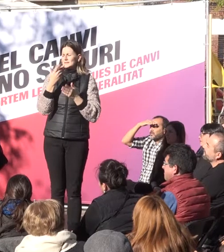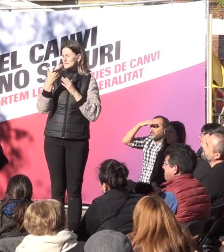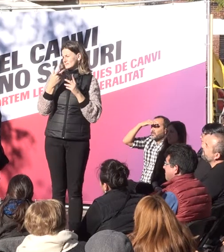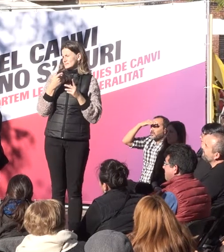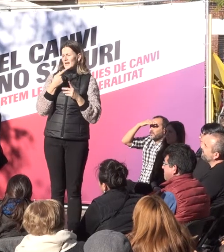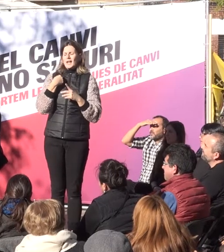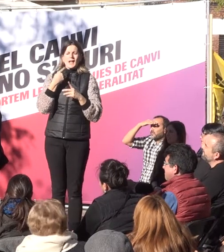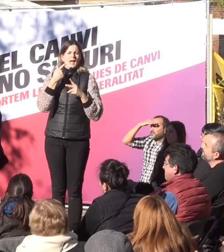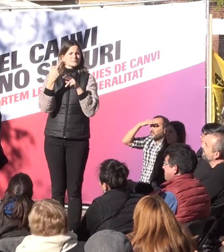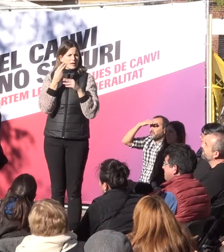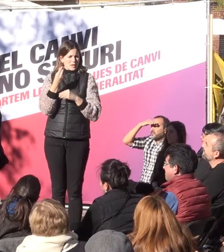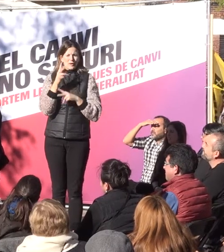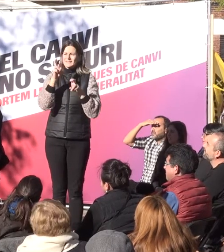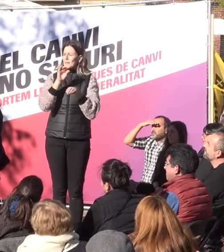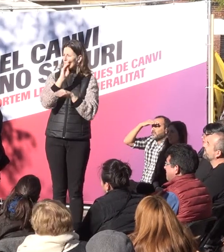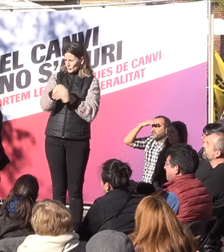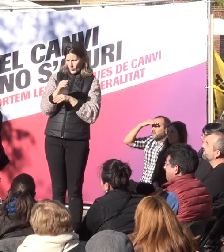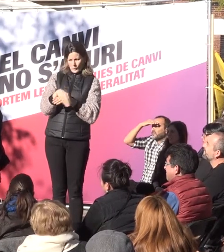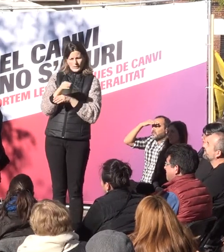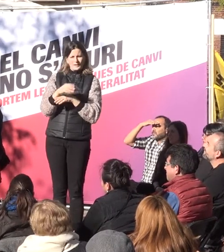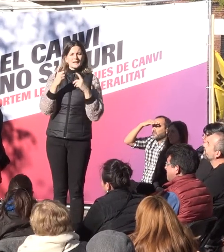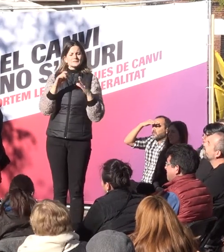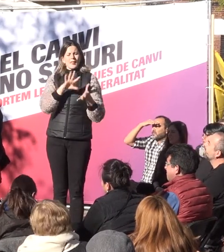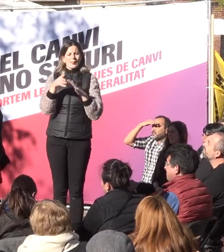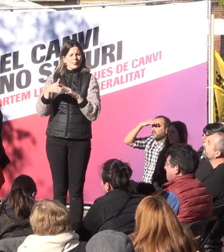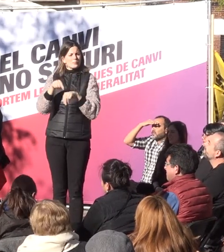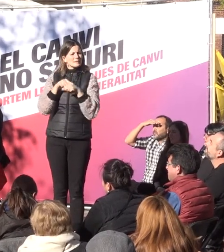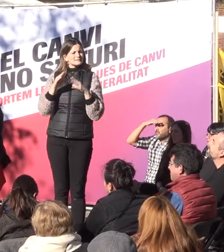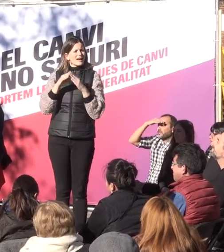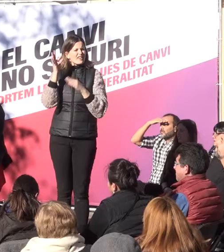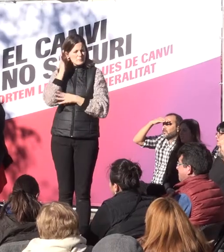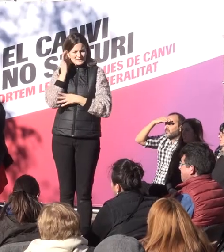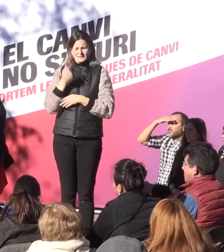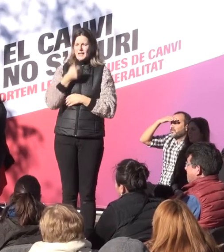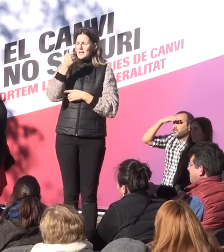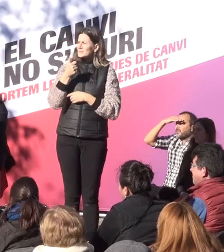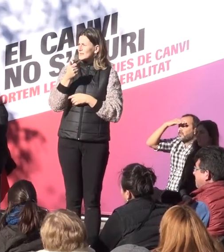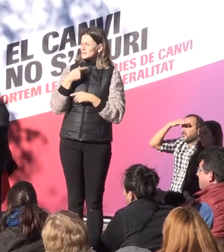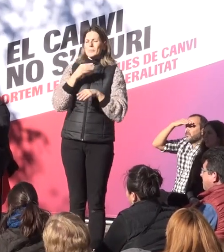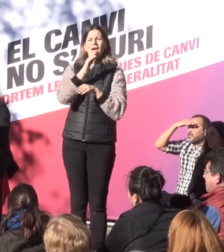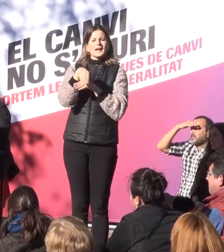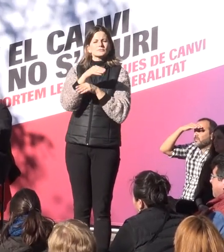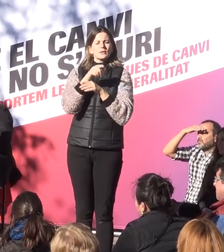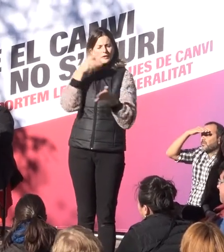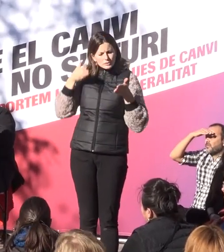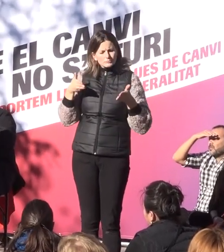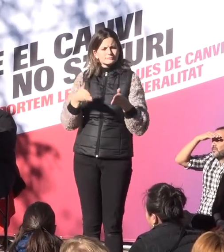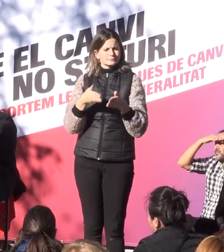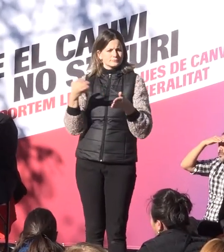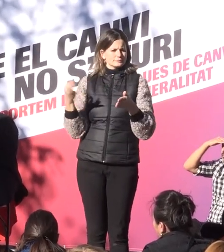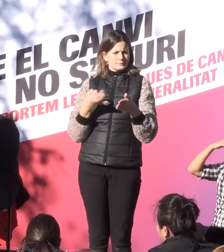los cuidados siempre estamos hablando que hay que feminizar la política que hay que hacer no hace una política que ponga los cuidados al centro